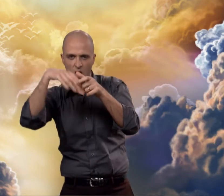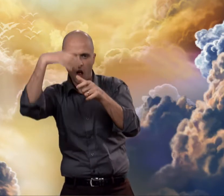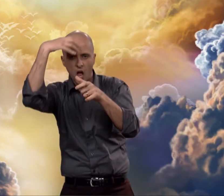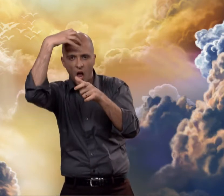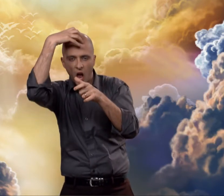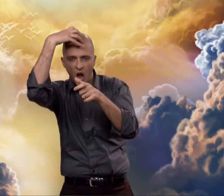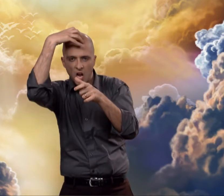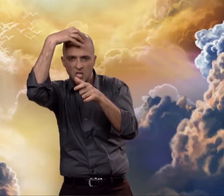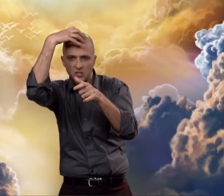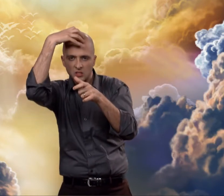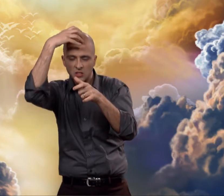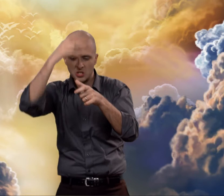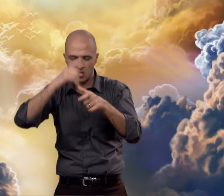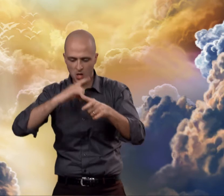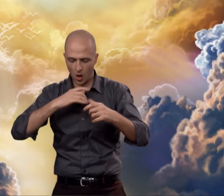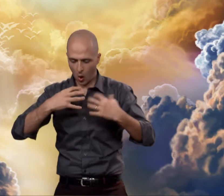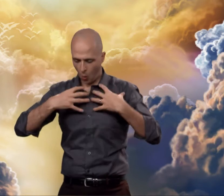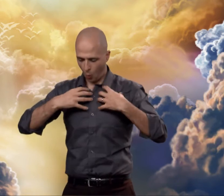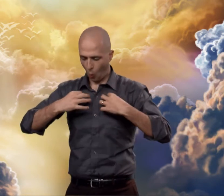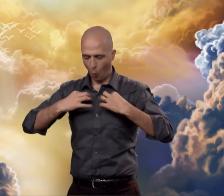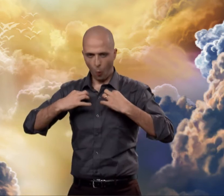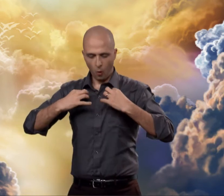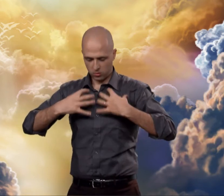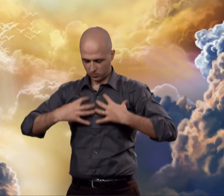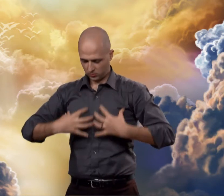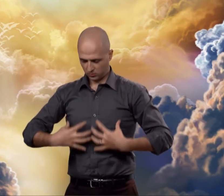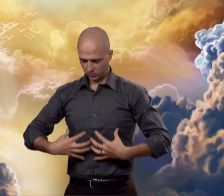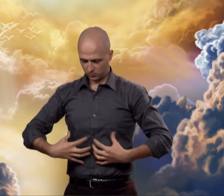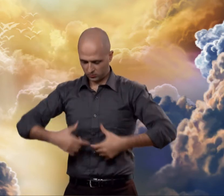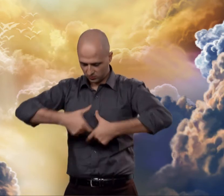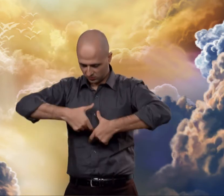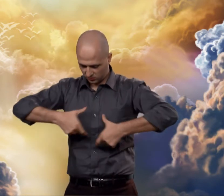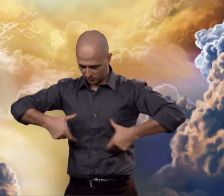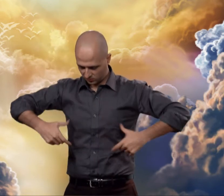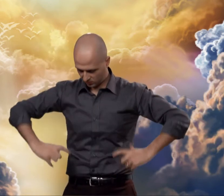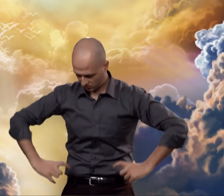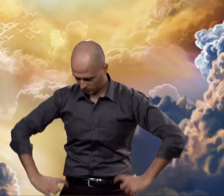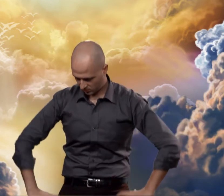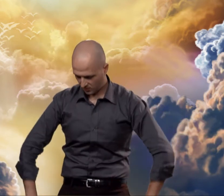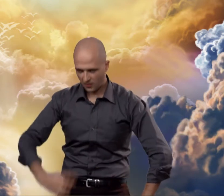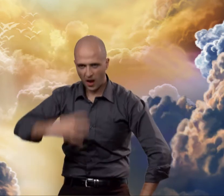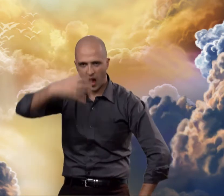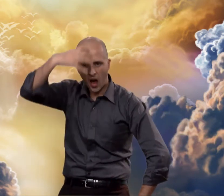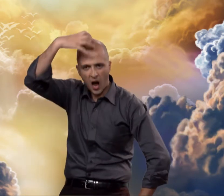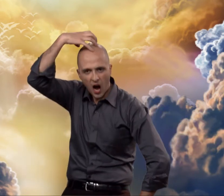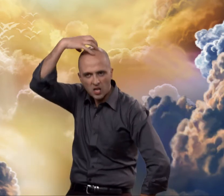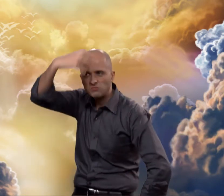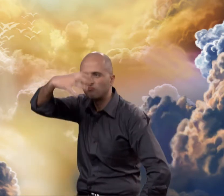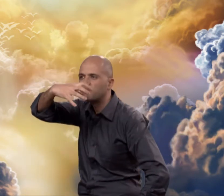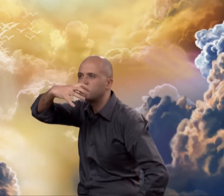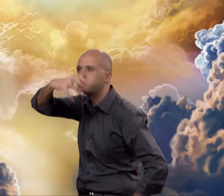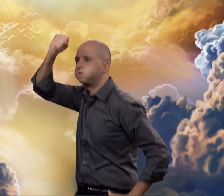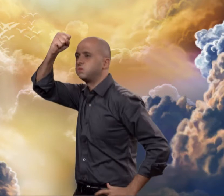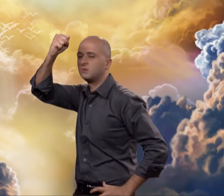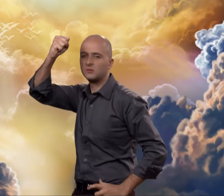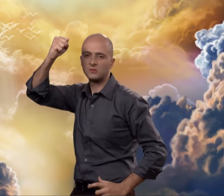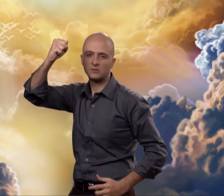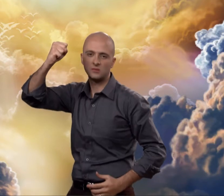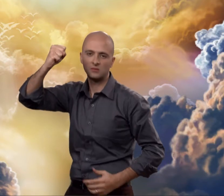livres, esconderam-se em cavernas e entre as rochas das montanhas. Eles gritavam às montanhas e às rochas: caiam